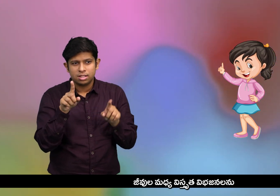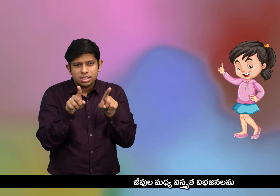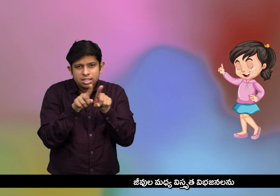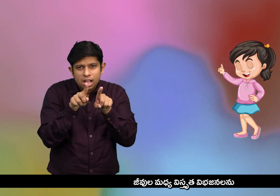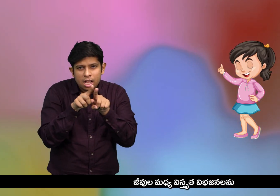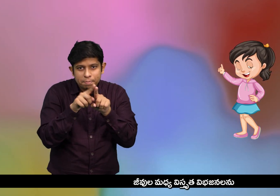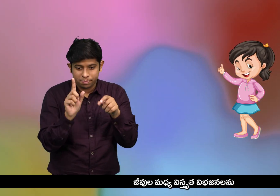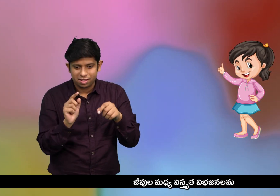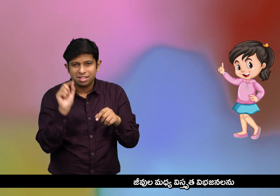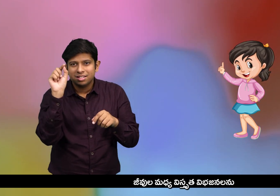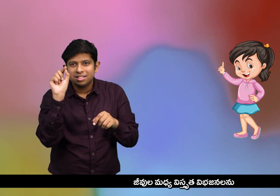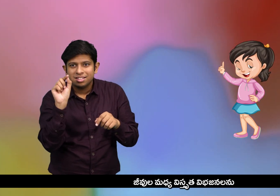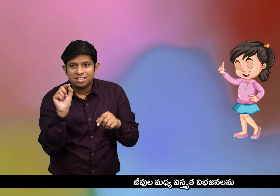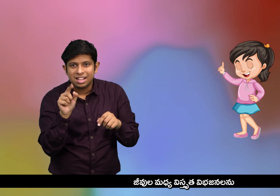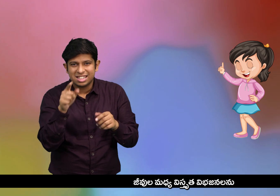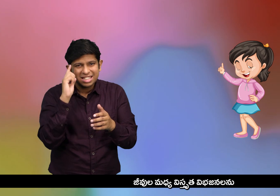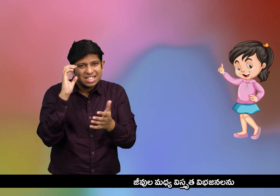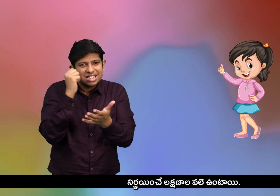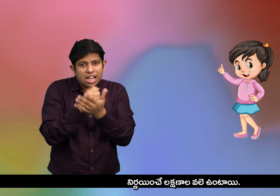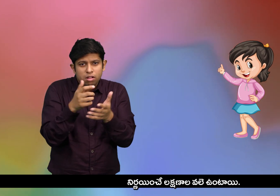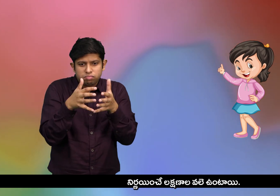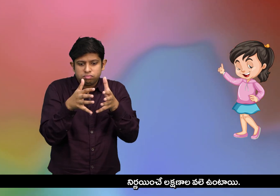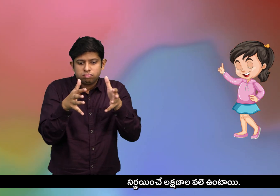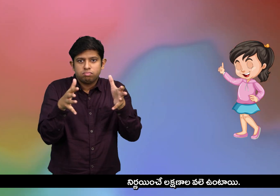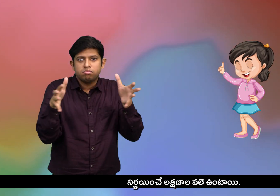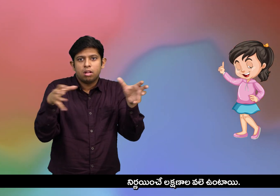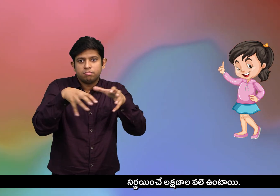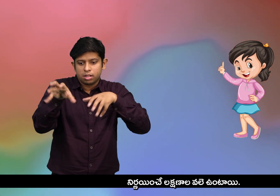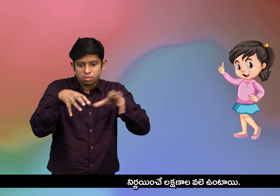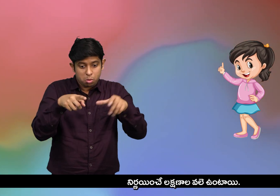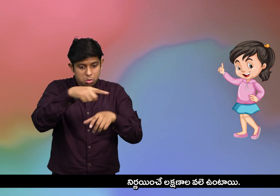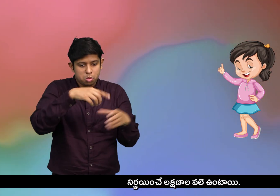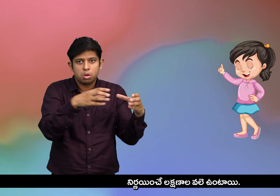జీవుల మధ్య విస్తృత విభజనలను నిర్ణయించే లక్షణాల వలె ఉంటాయి.